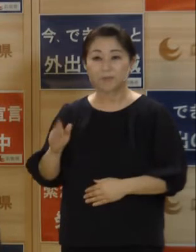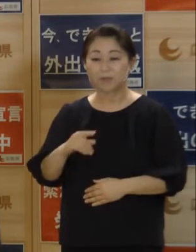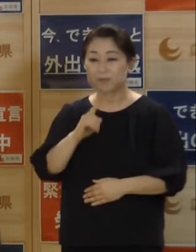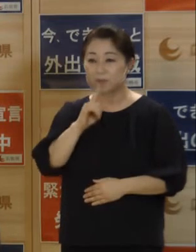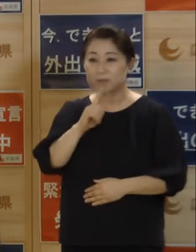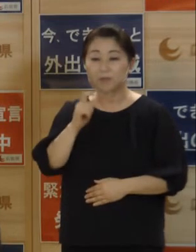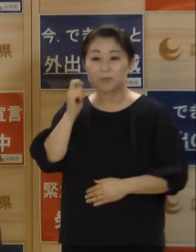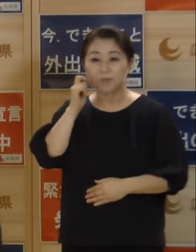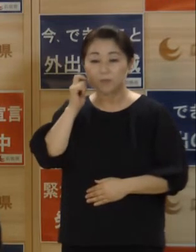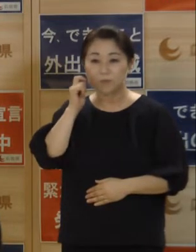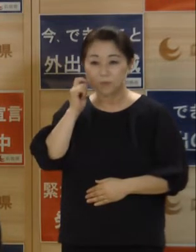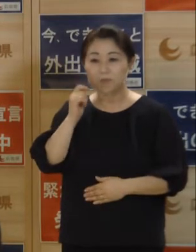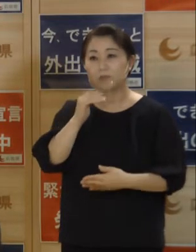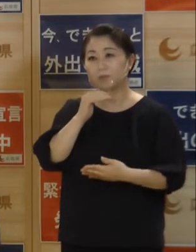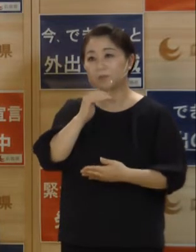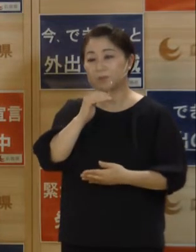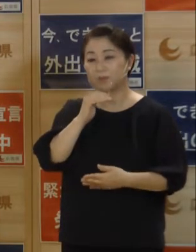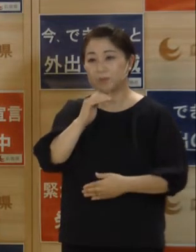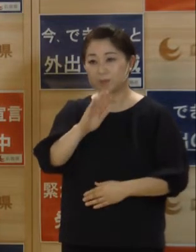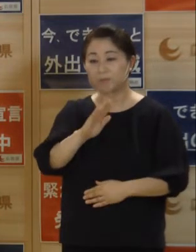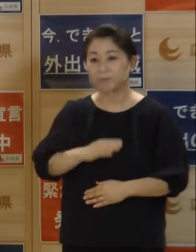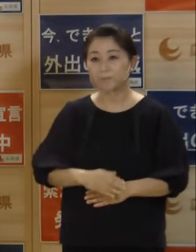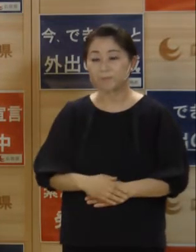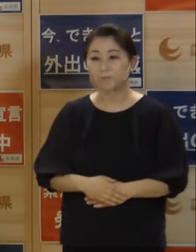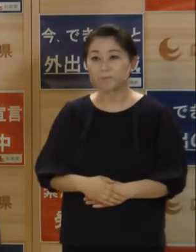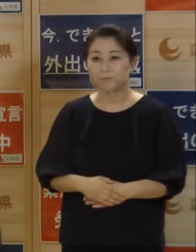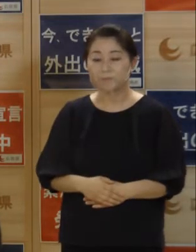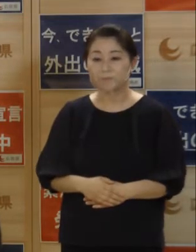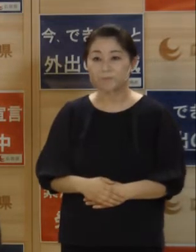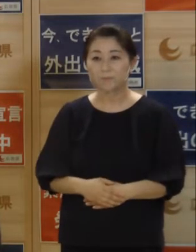あるのは、ちょっとご理解いただけると思うんですけども。